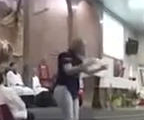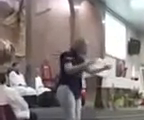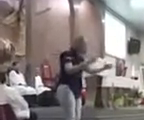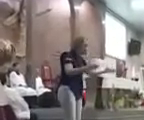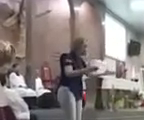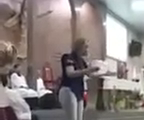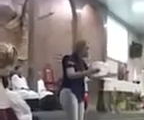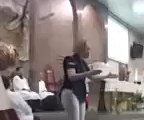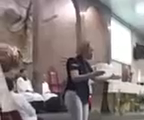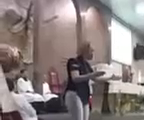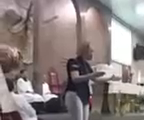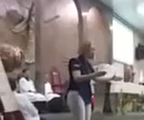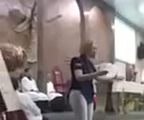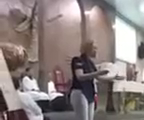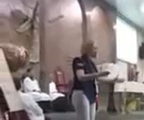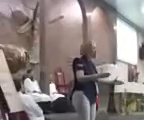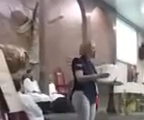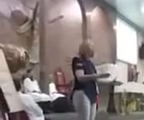curimatã,